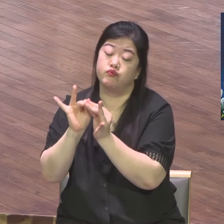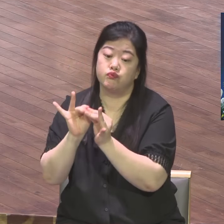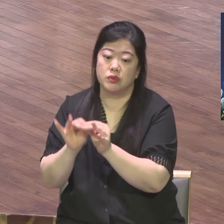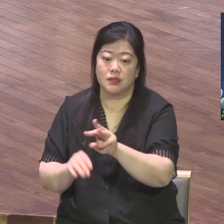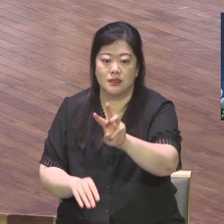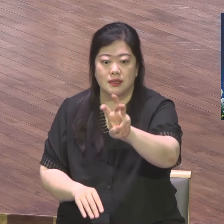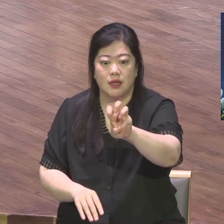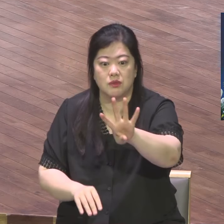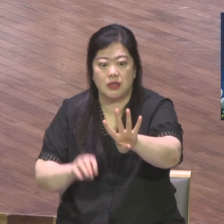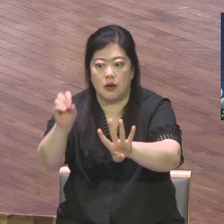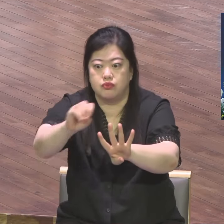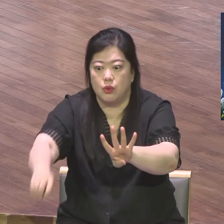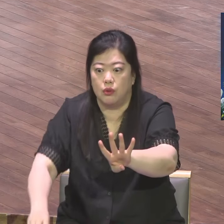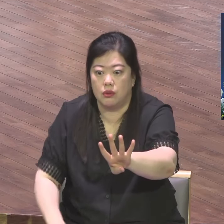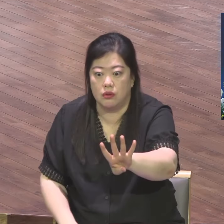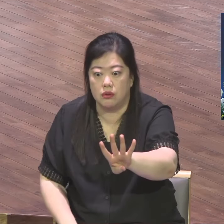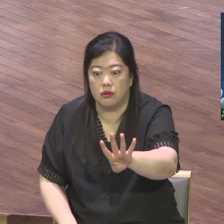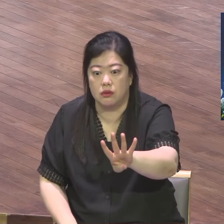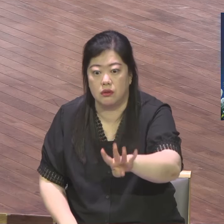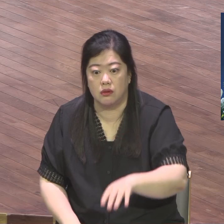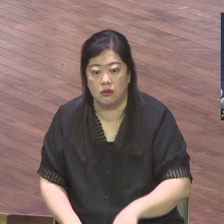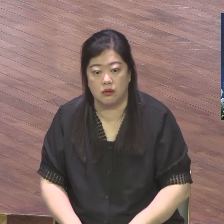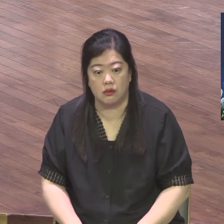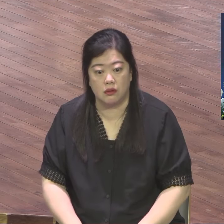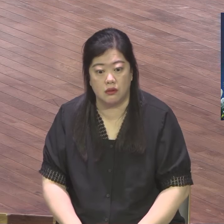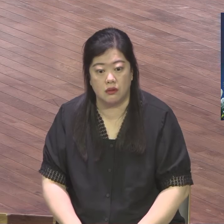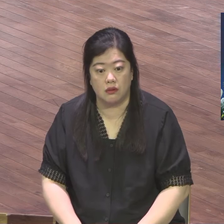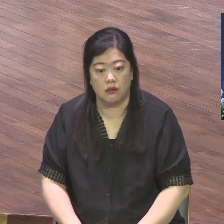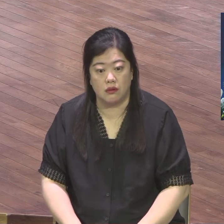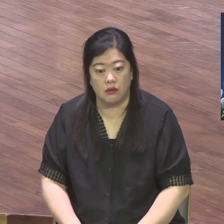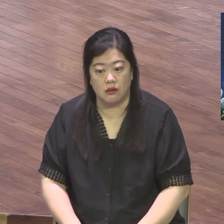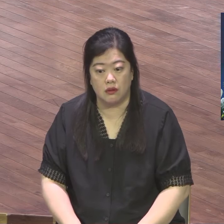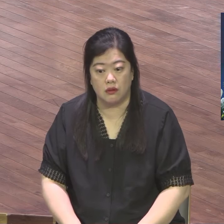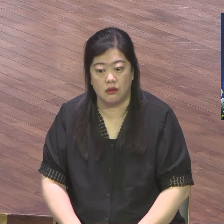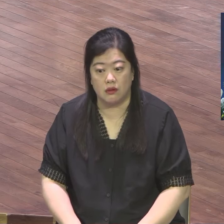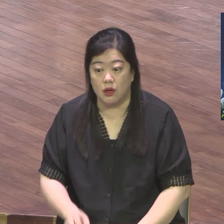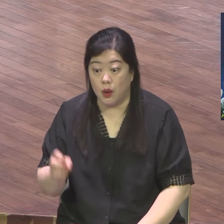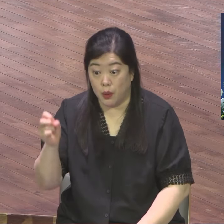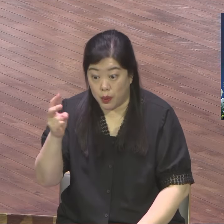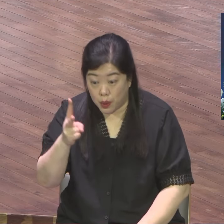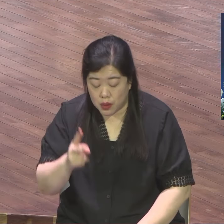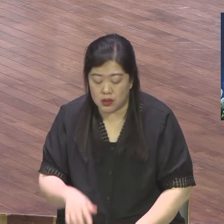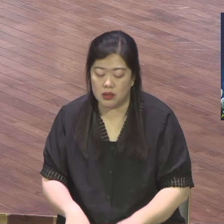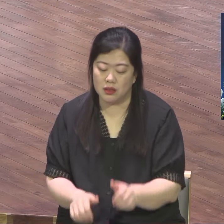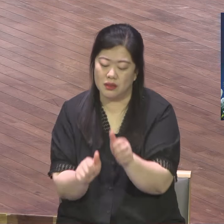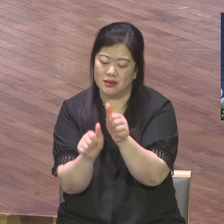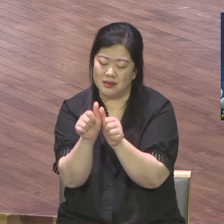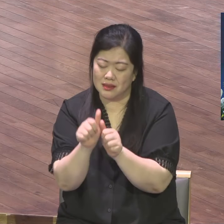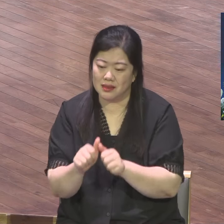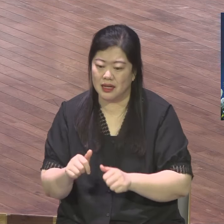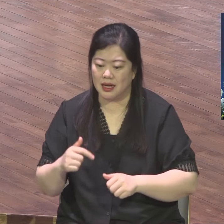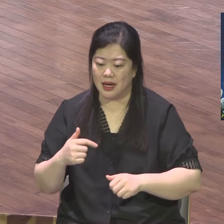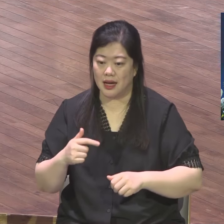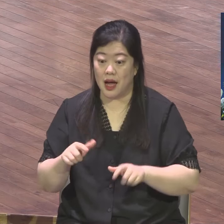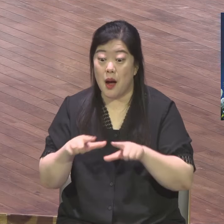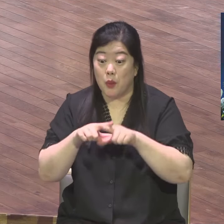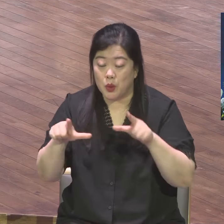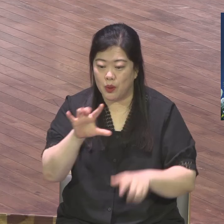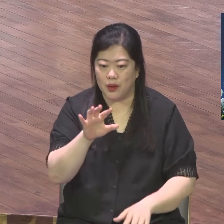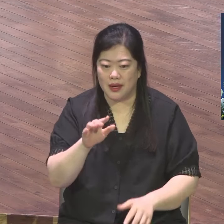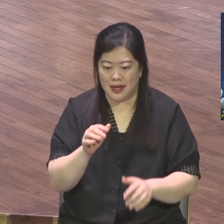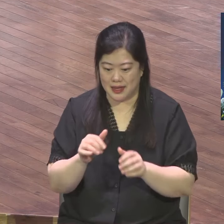청소년 3명 중에 한 명은 주변에 동성애, 양성애, 양성애는